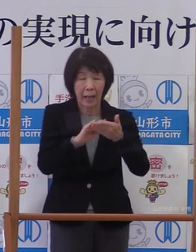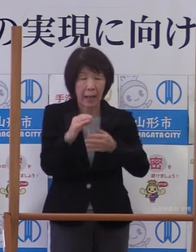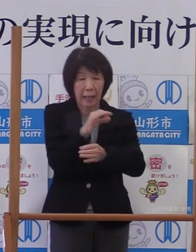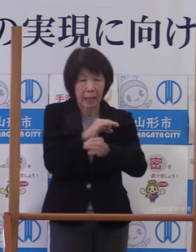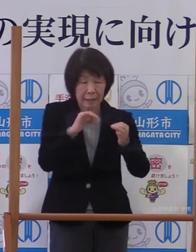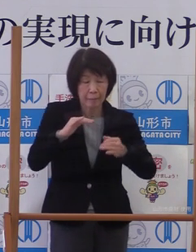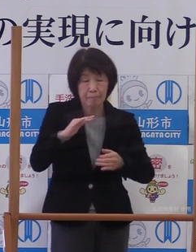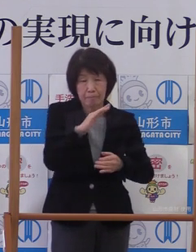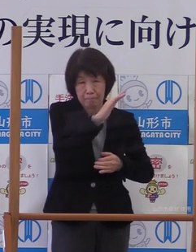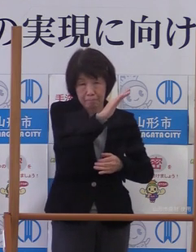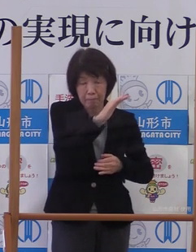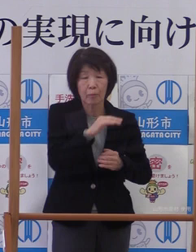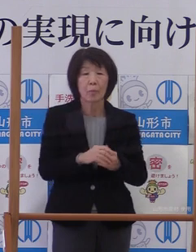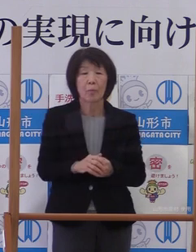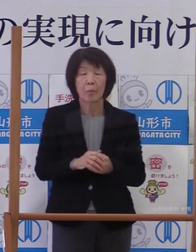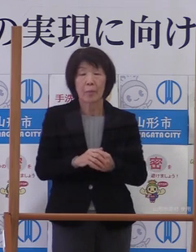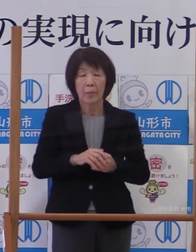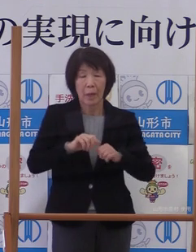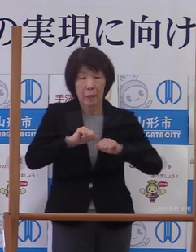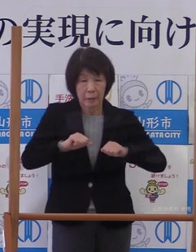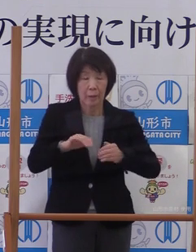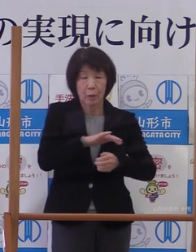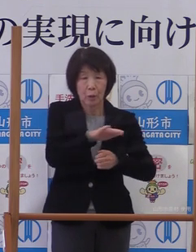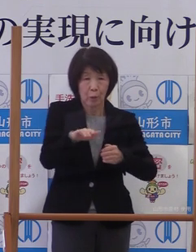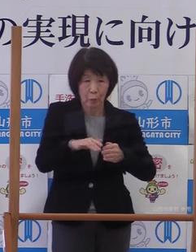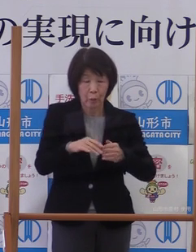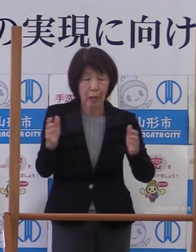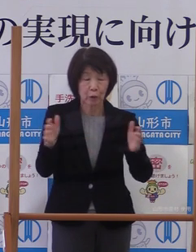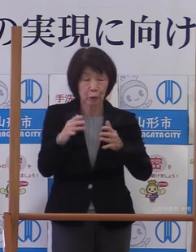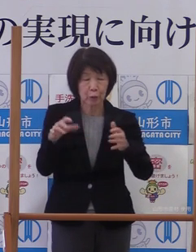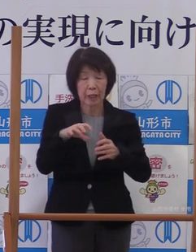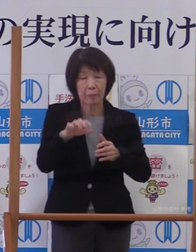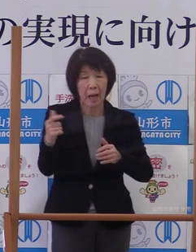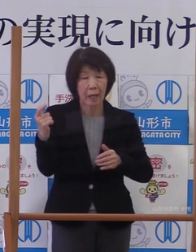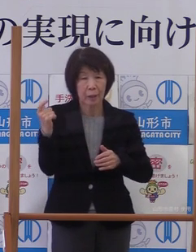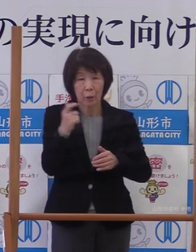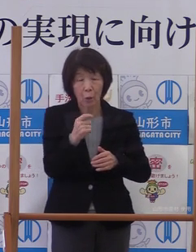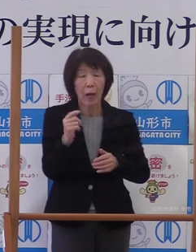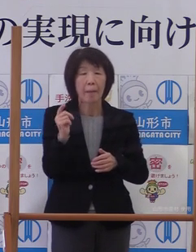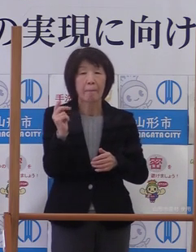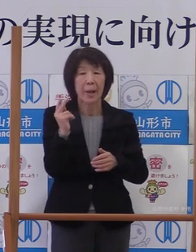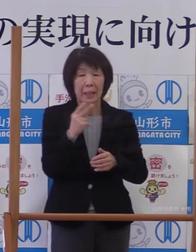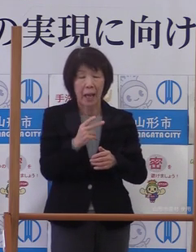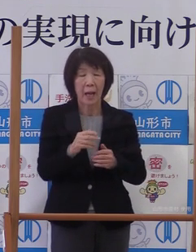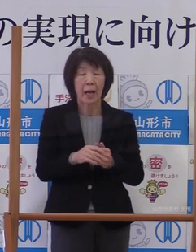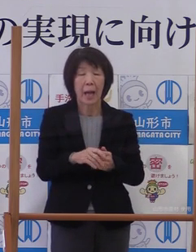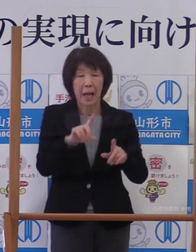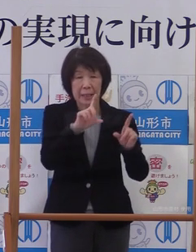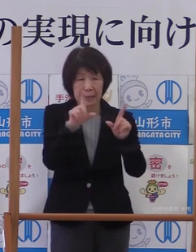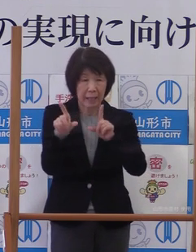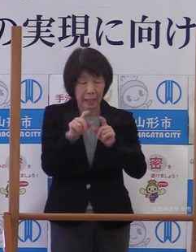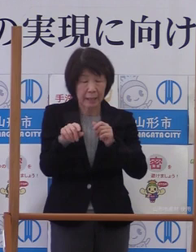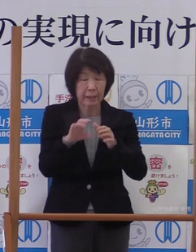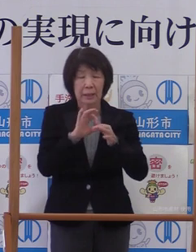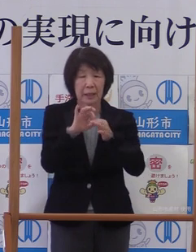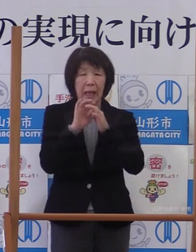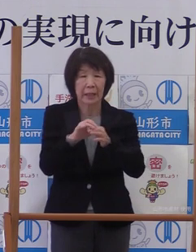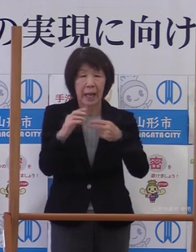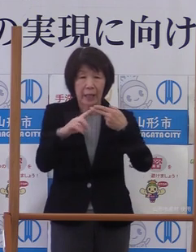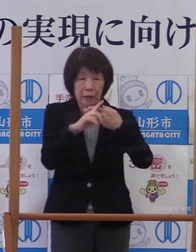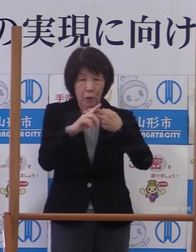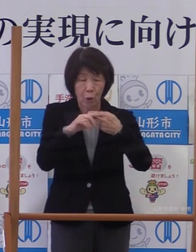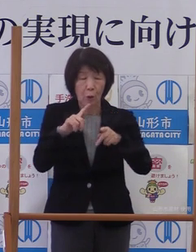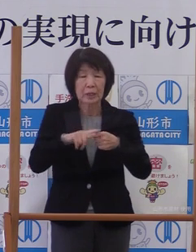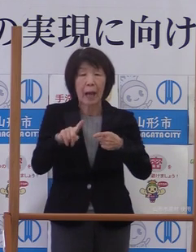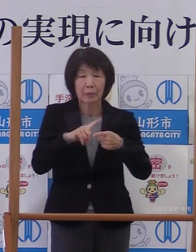成長の牽引、工事都市機能の集積強化及び生活関連機能サービスの向上